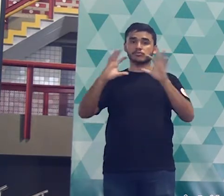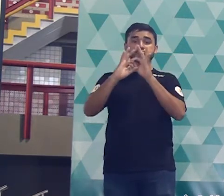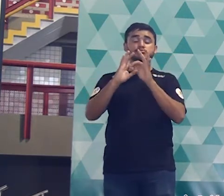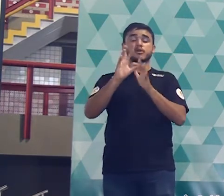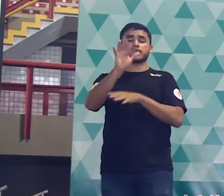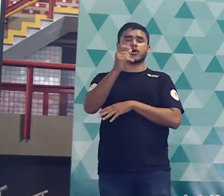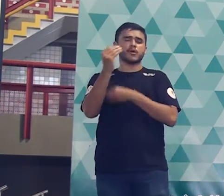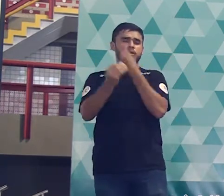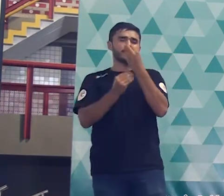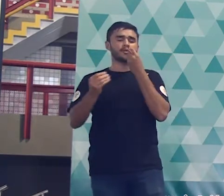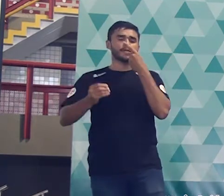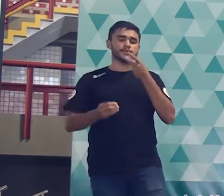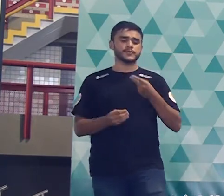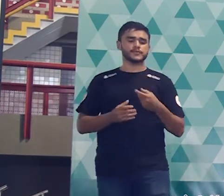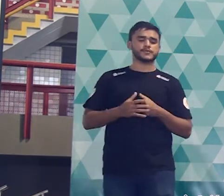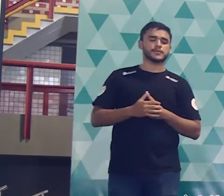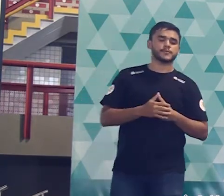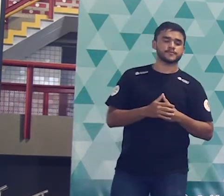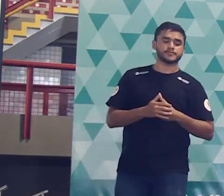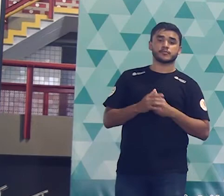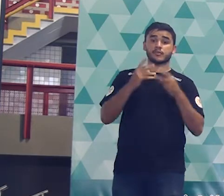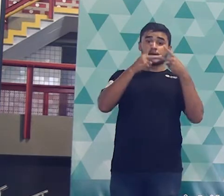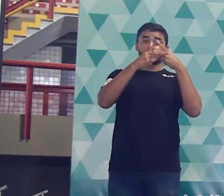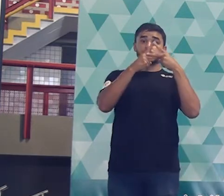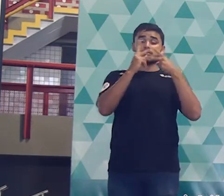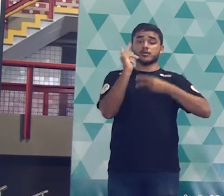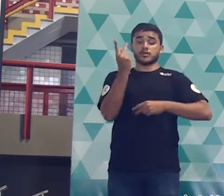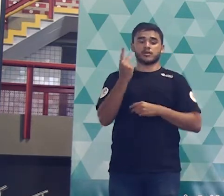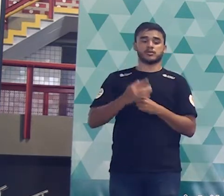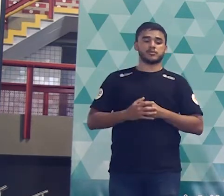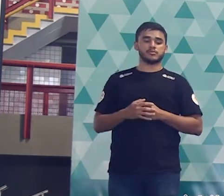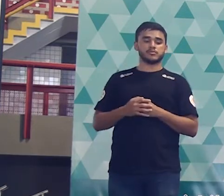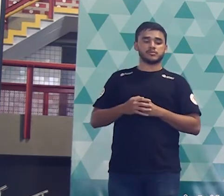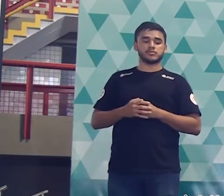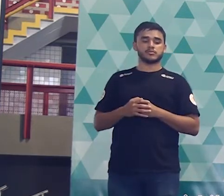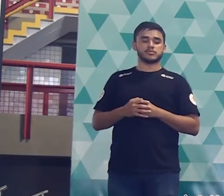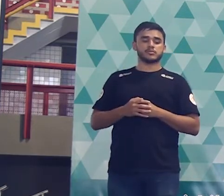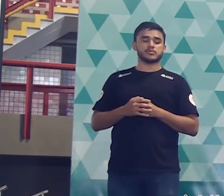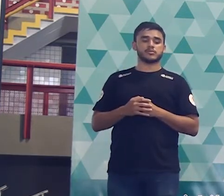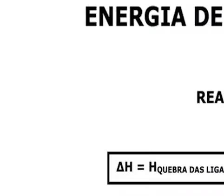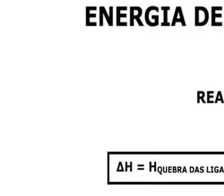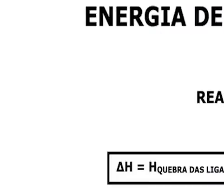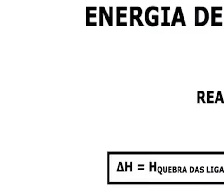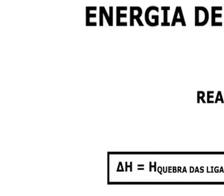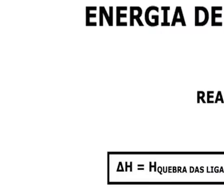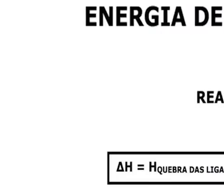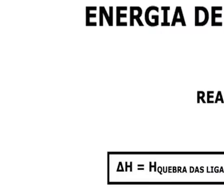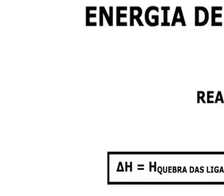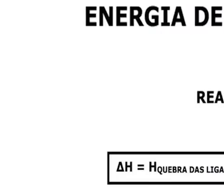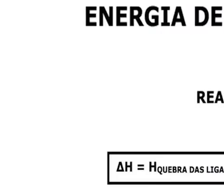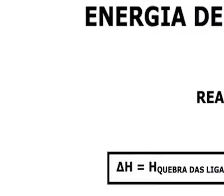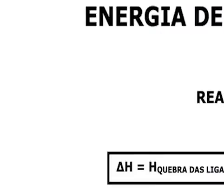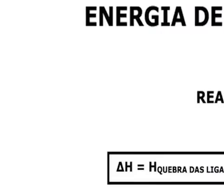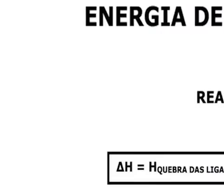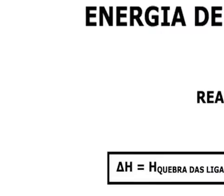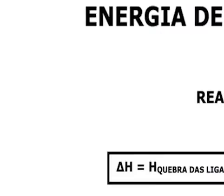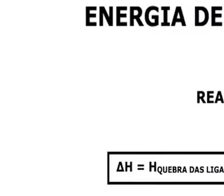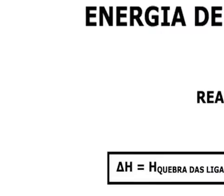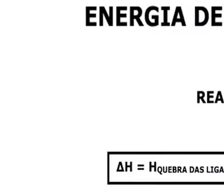vai calcular esse novo ΔH? A gente vai calcular da seguinte forma, ó, ΔH é igual